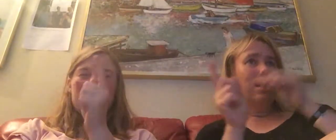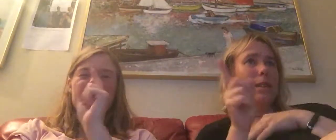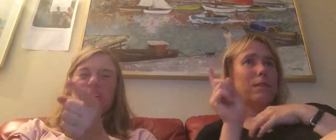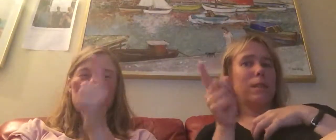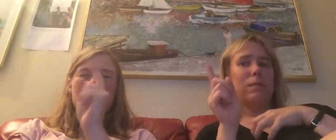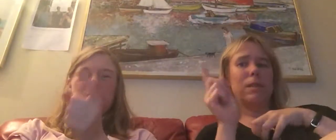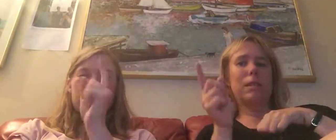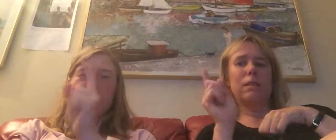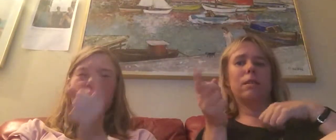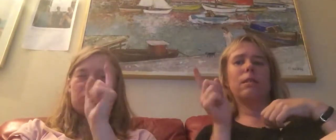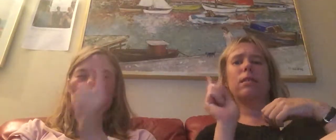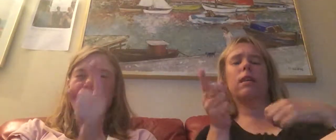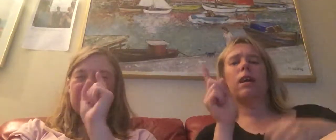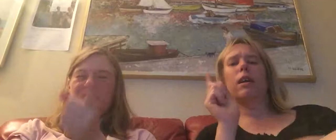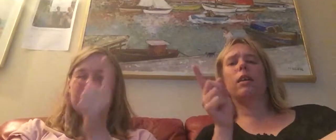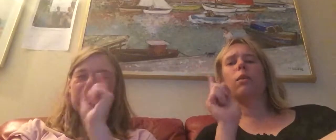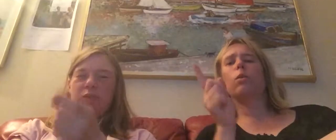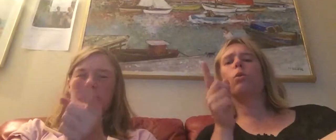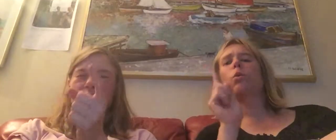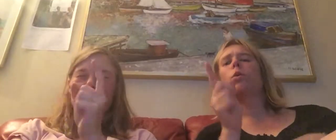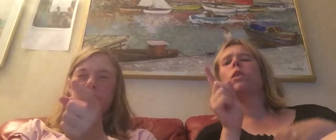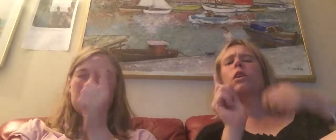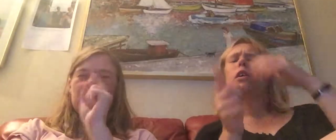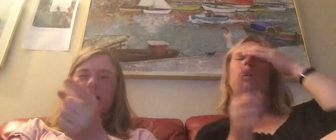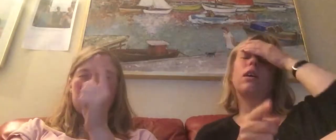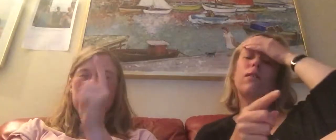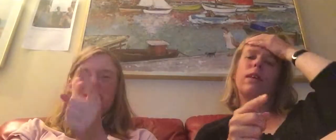Jag må leva ut i hundrade år.